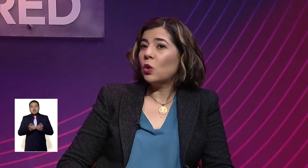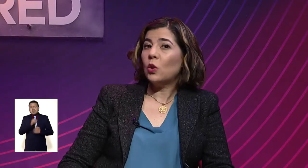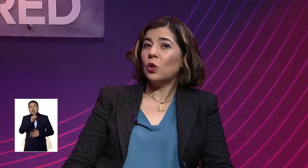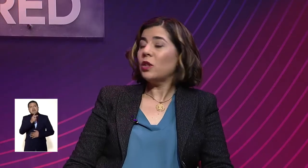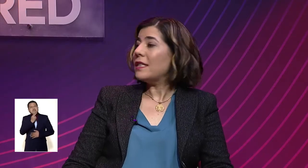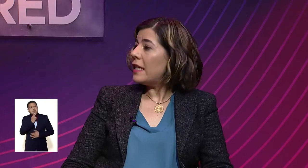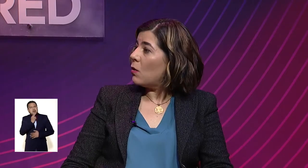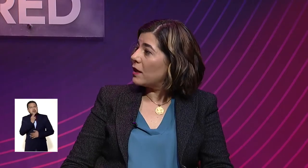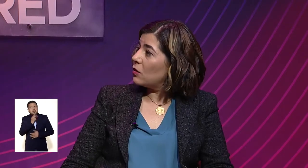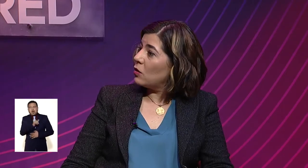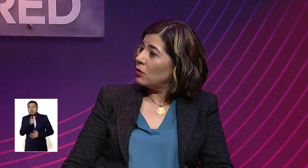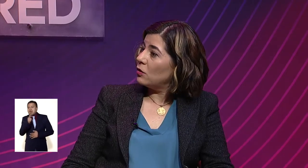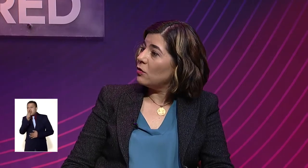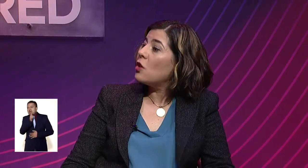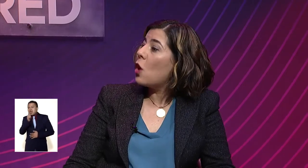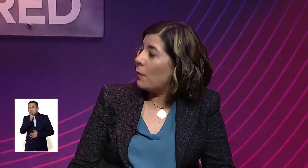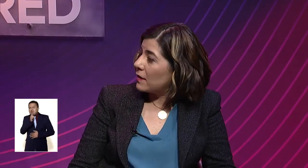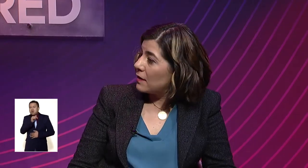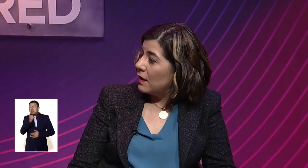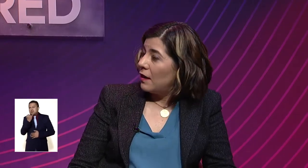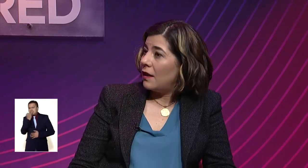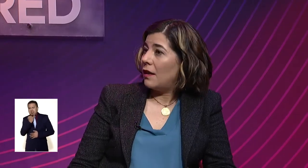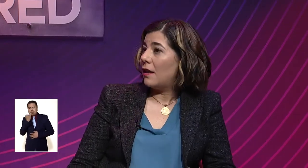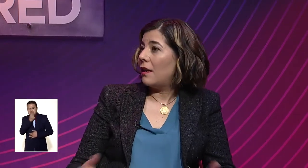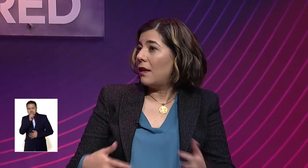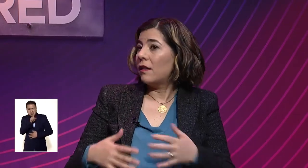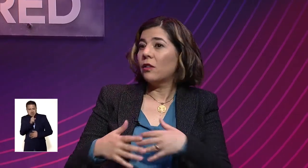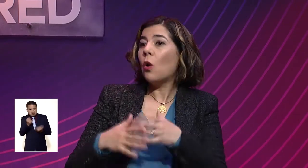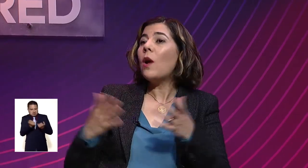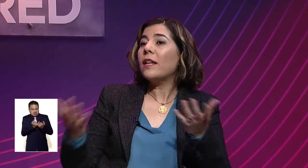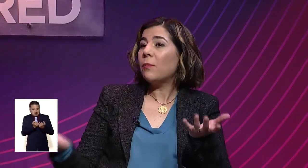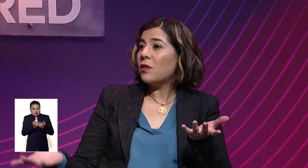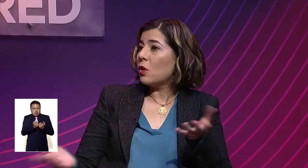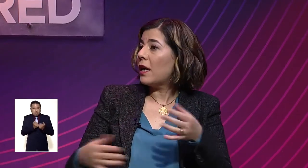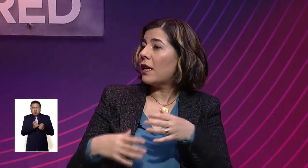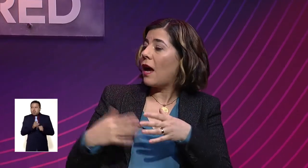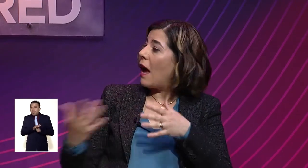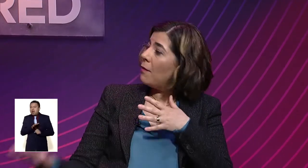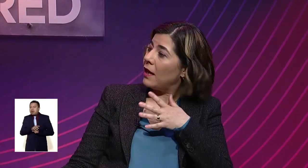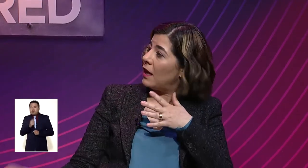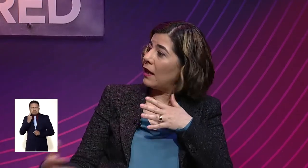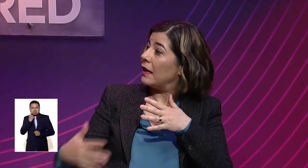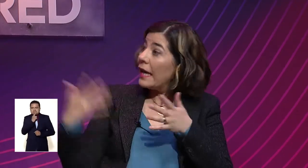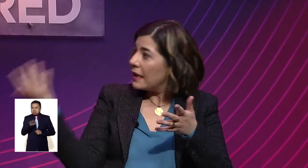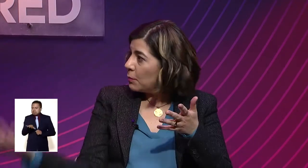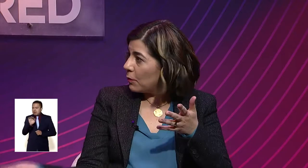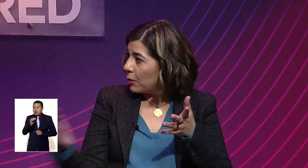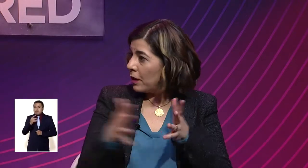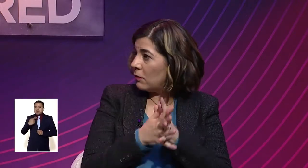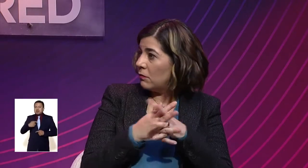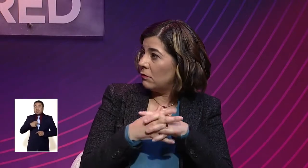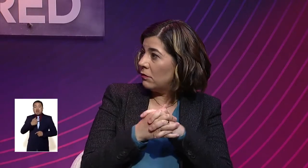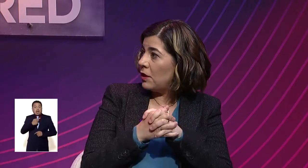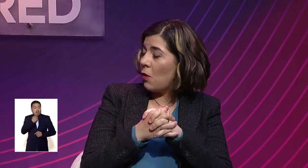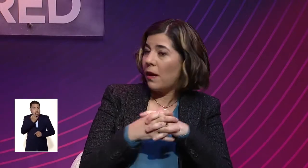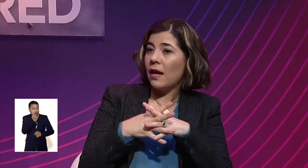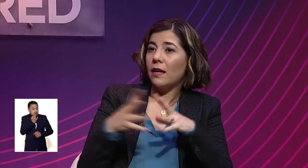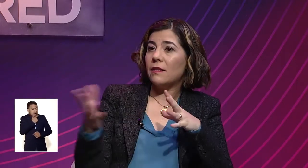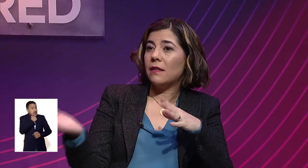con otras lenguas, ¿no? Con otros idiomas. No cualquier persona que hable inglés, por poner un idioma,